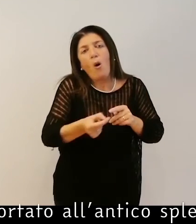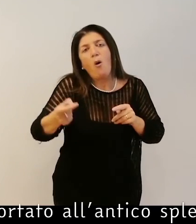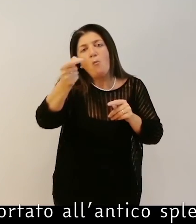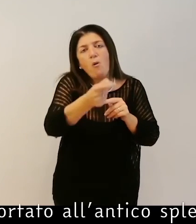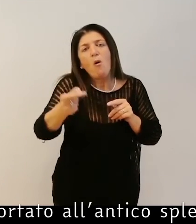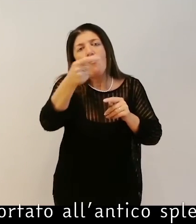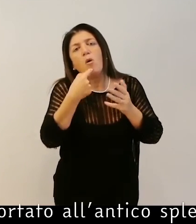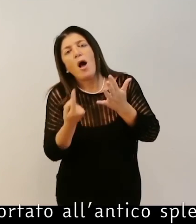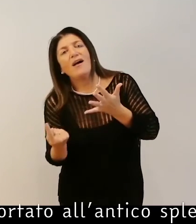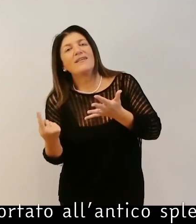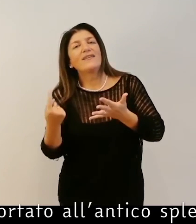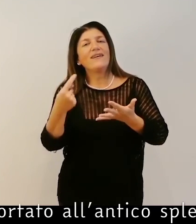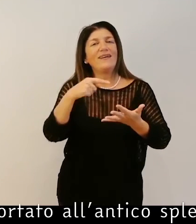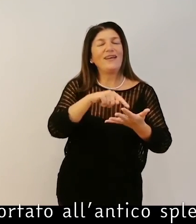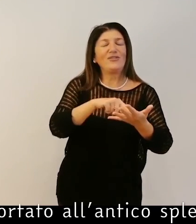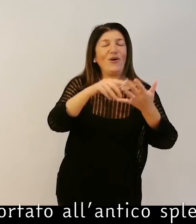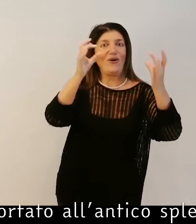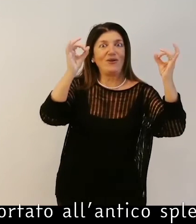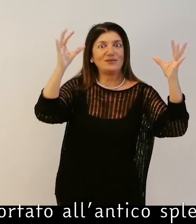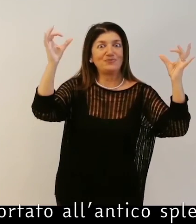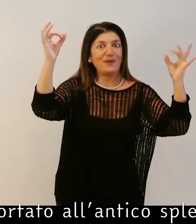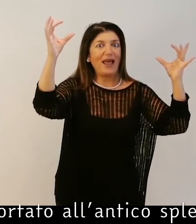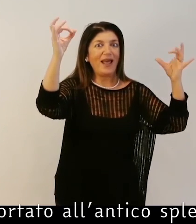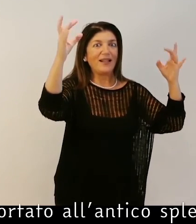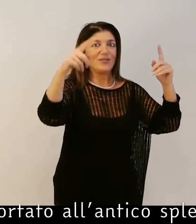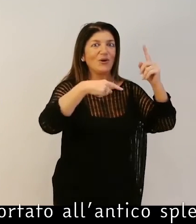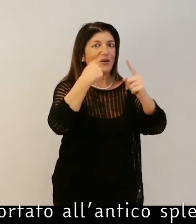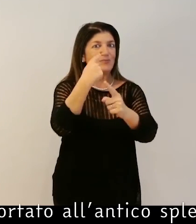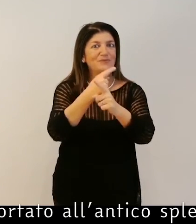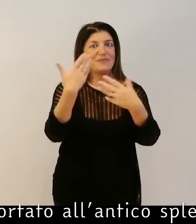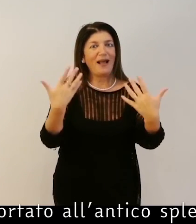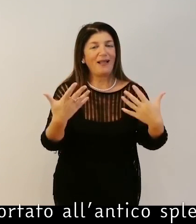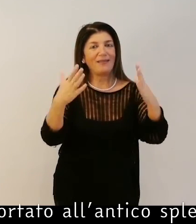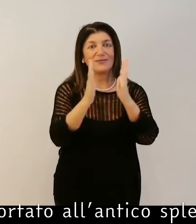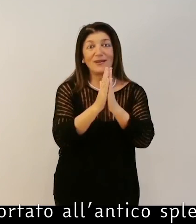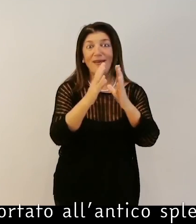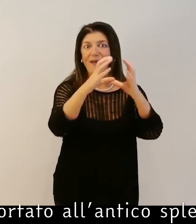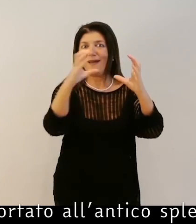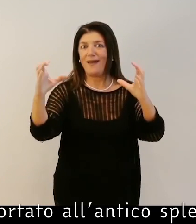riportato all'antico splendore l'intera struttura conventuale.